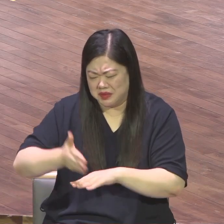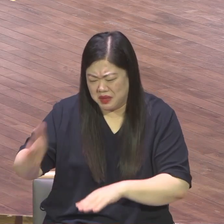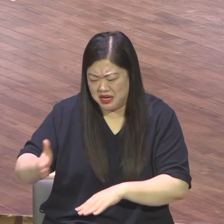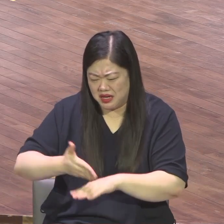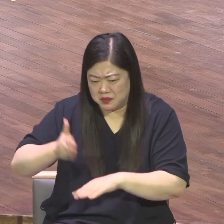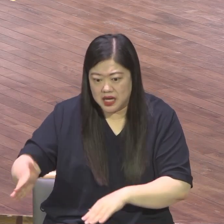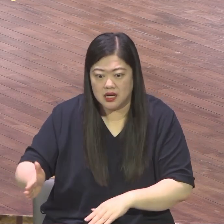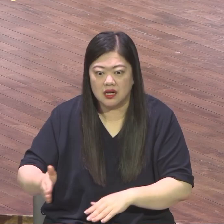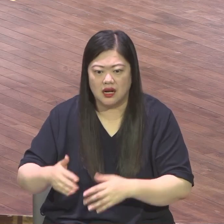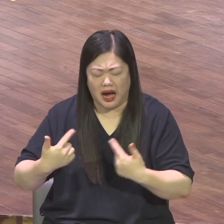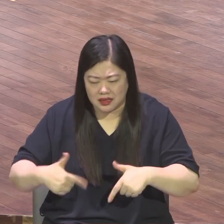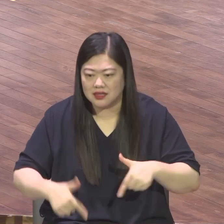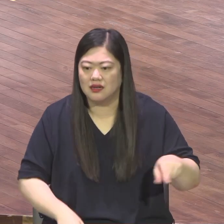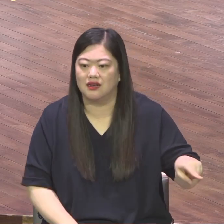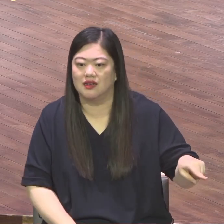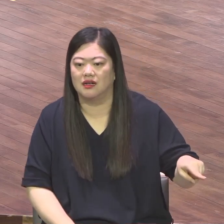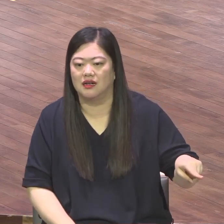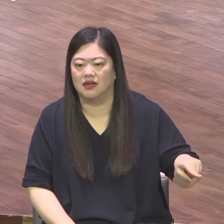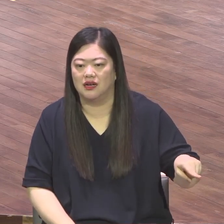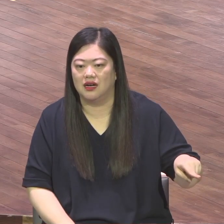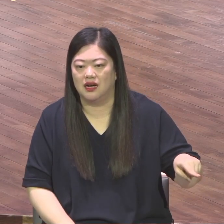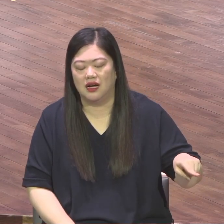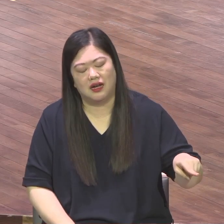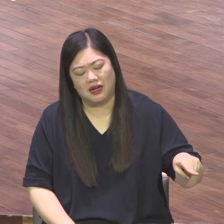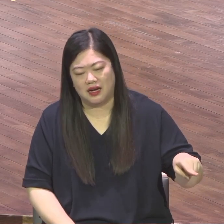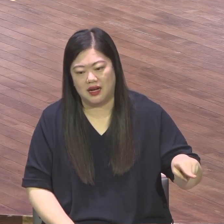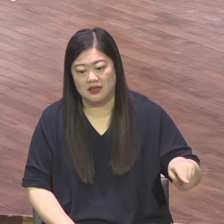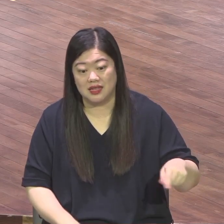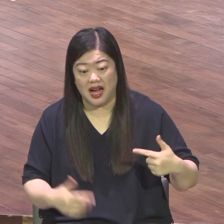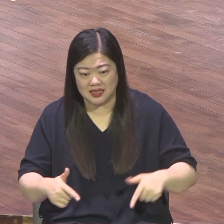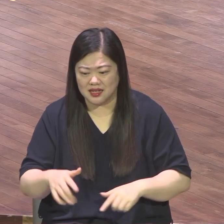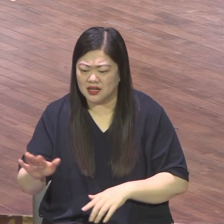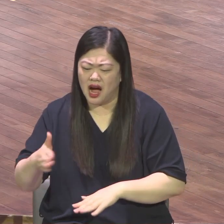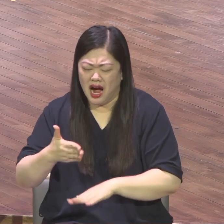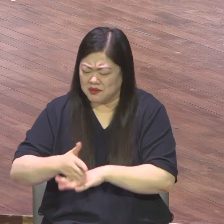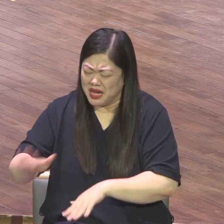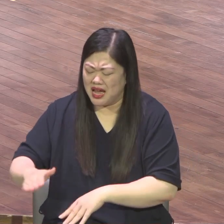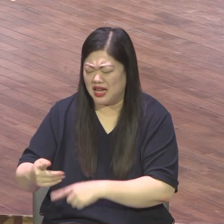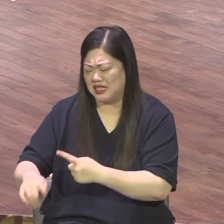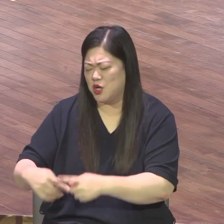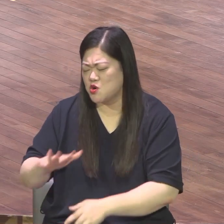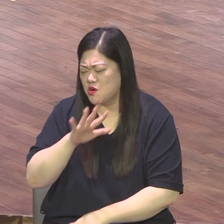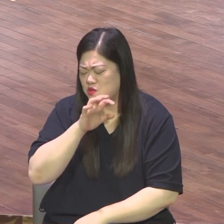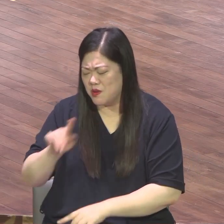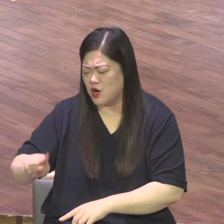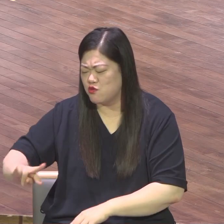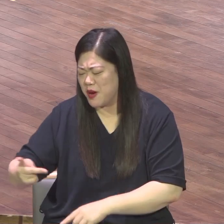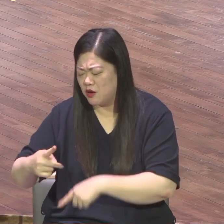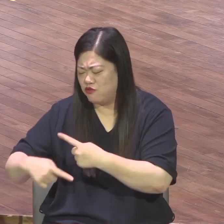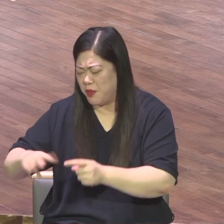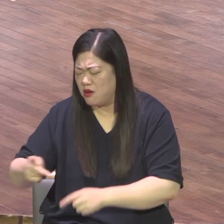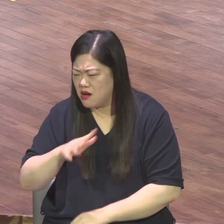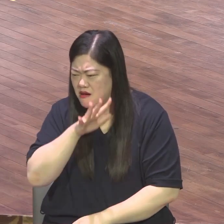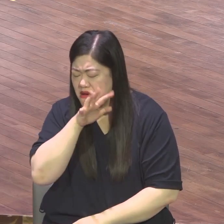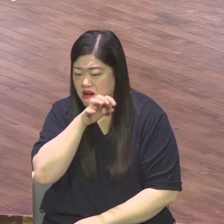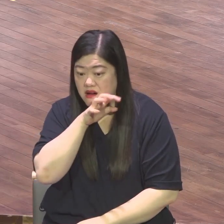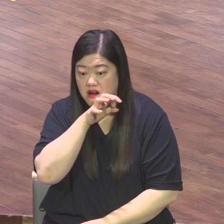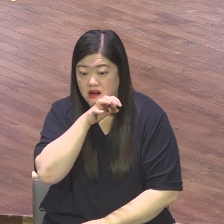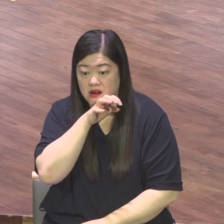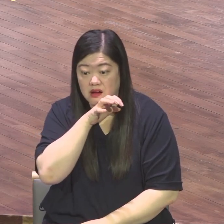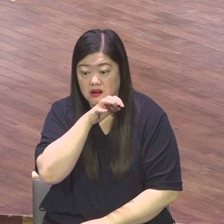계속 공격합니다. 계속 불평하고 계속 부정적인 생각을 집어넣고 계속해서 사단이 심부름